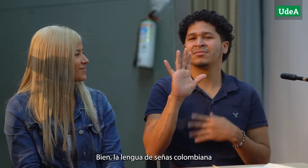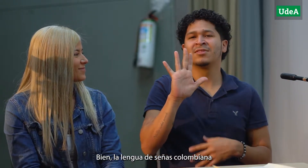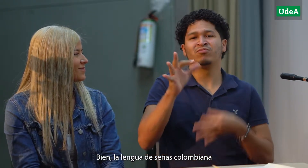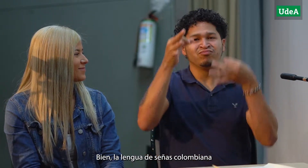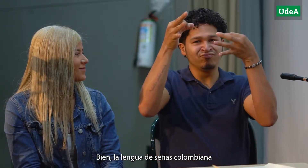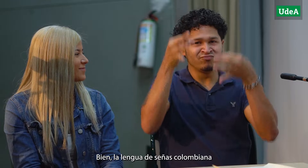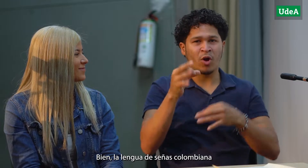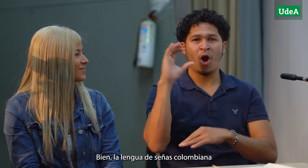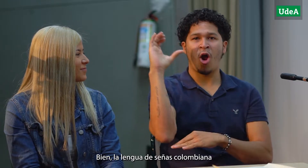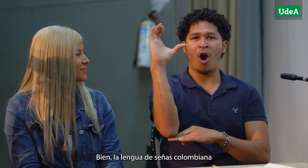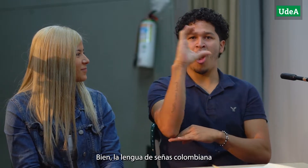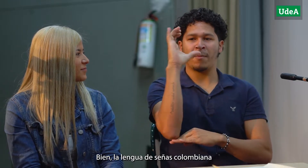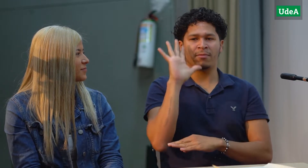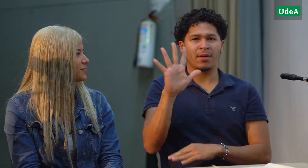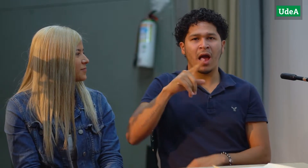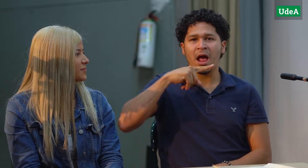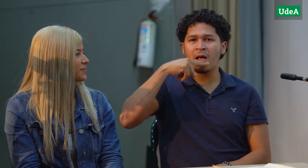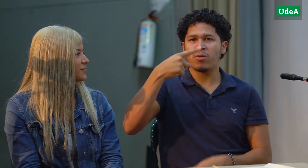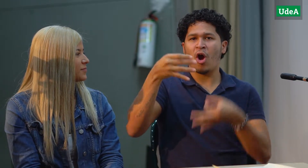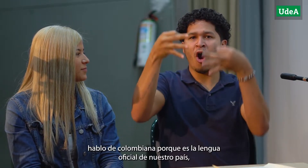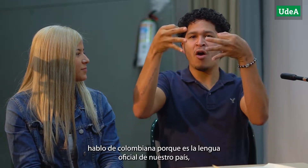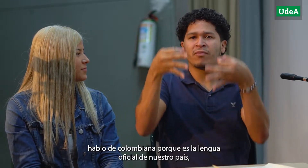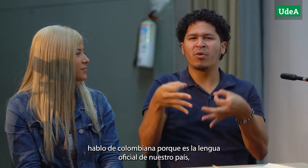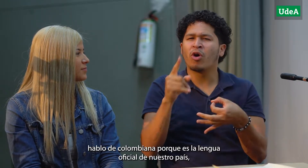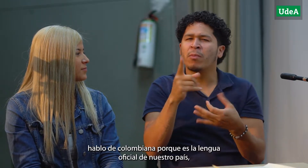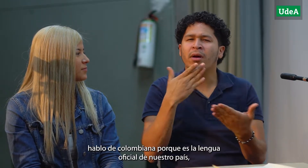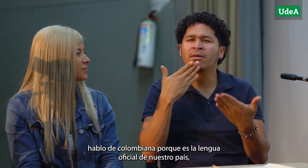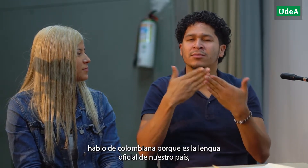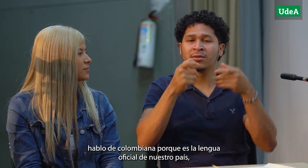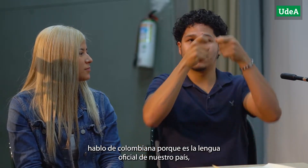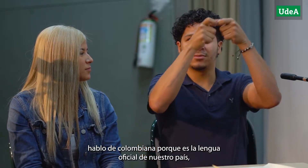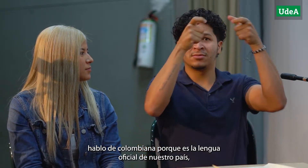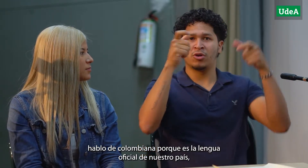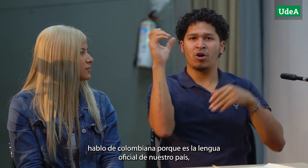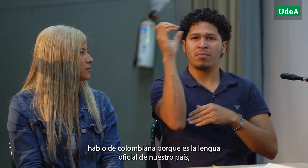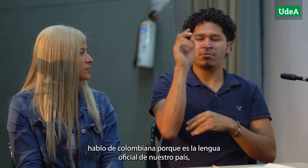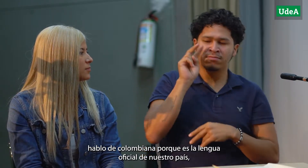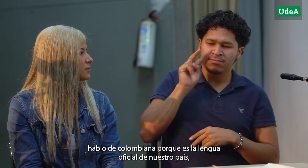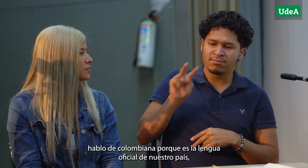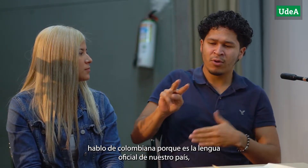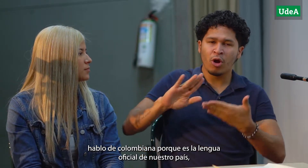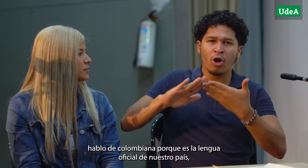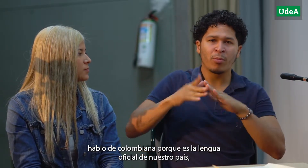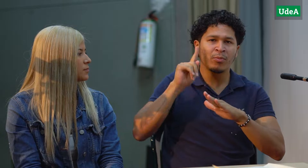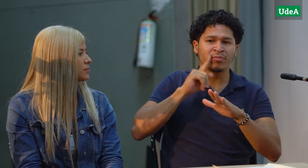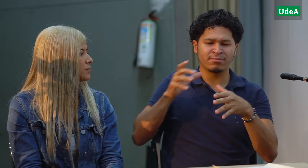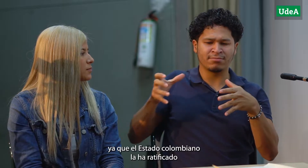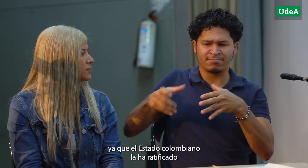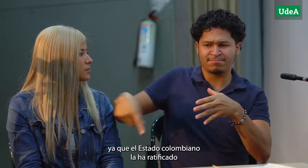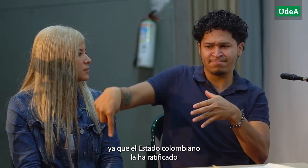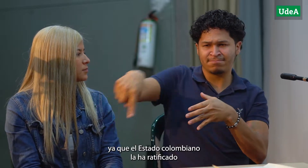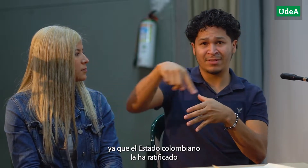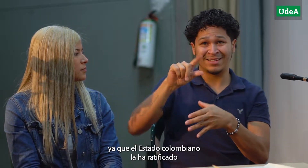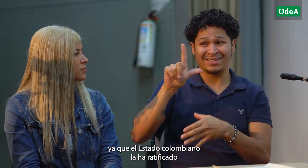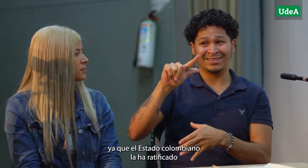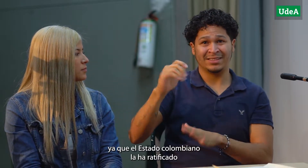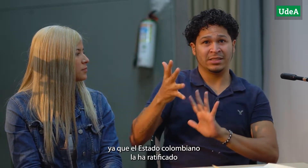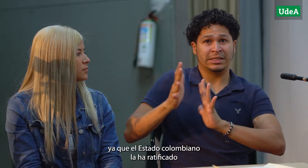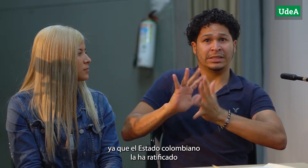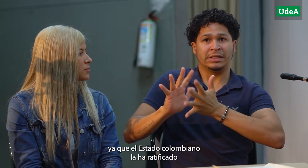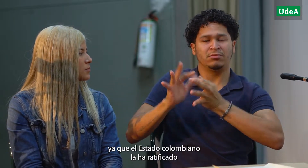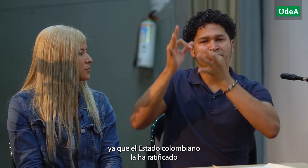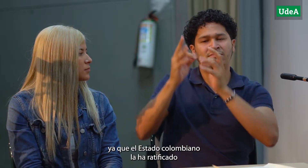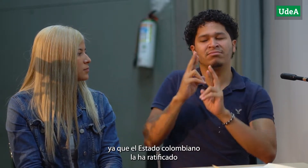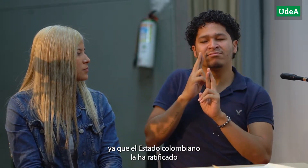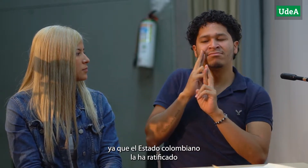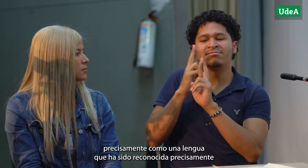Bien, la lengua de señas colombiana, hablo de colombiana porque es la lengua oficial de nuestro país, ya que el Estado